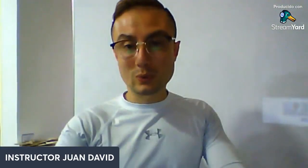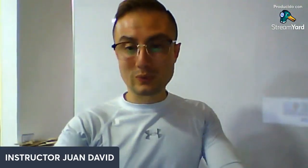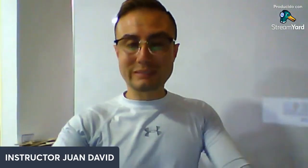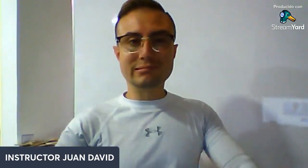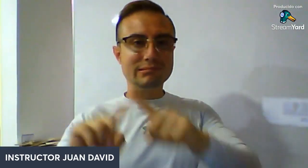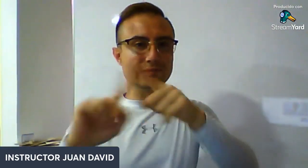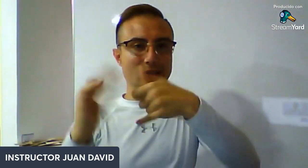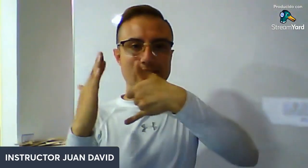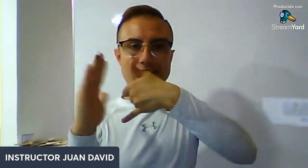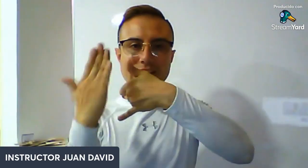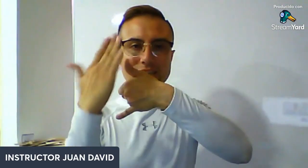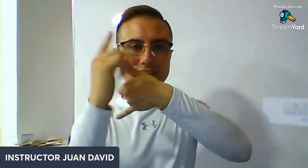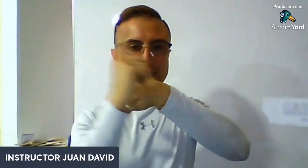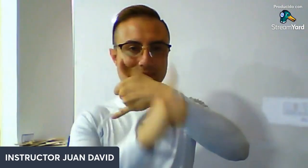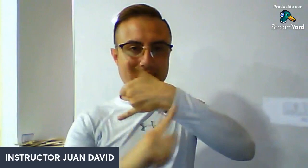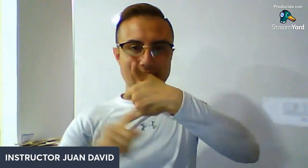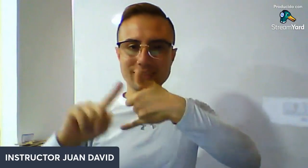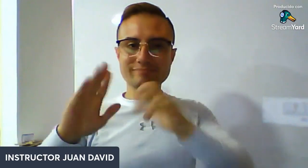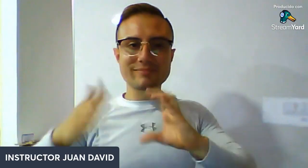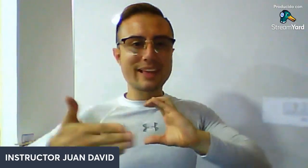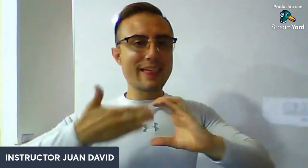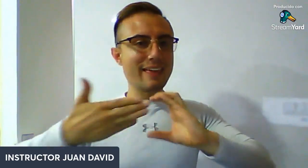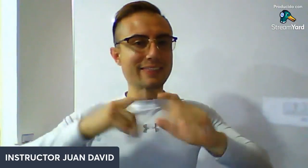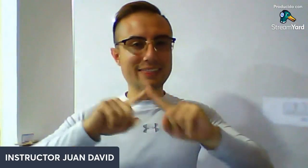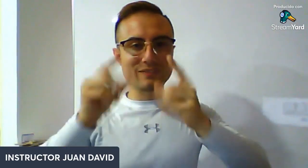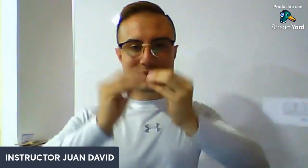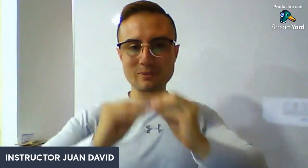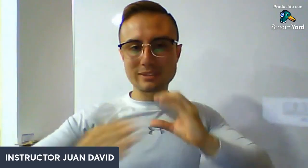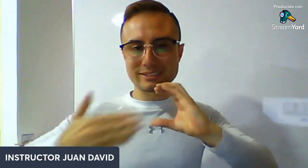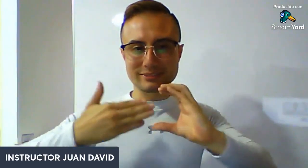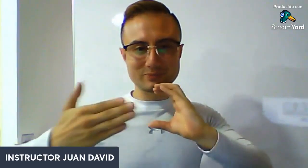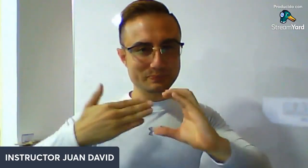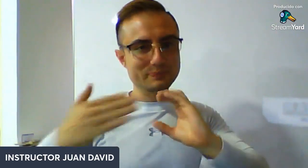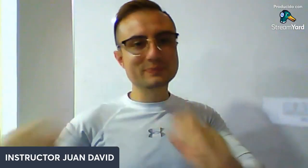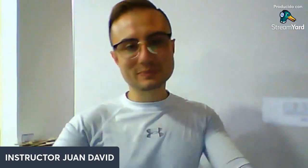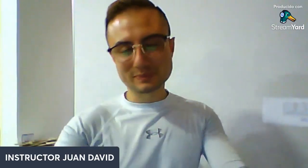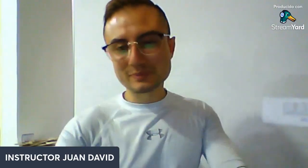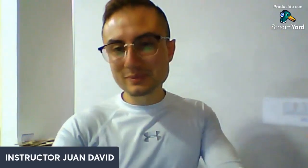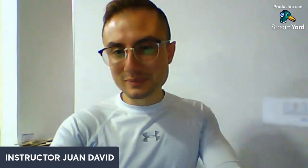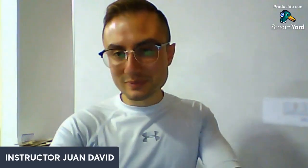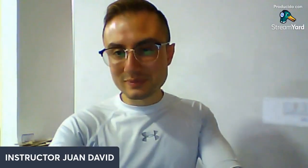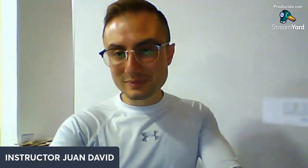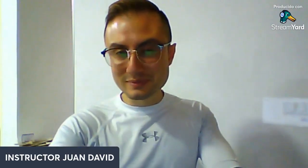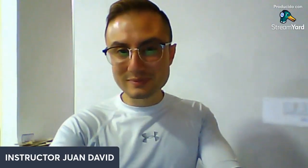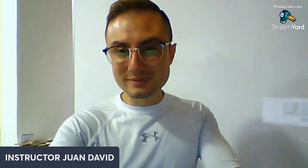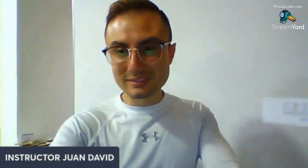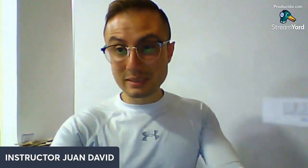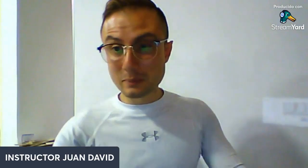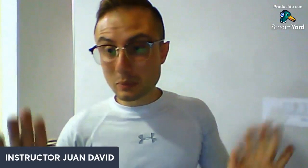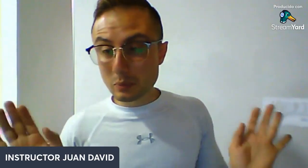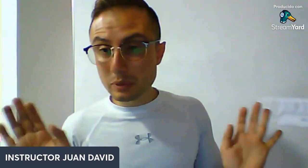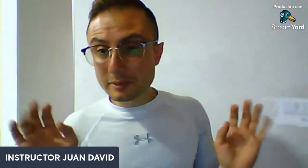bueno boyacá está lluvioso claro no eso ya depende del departamento también el clima